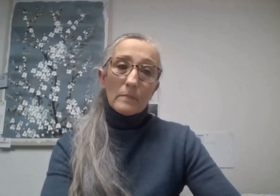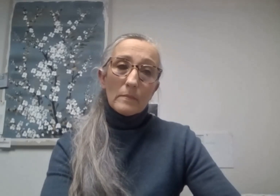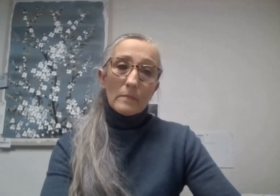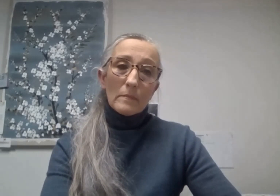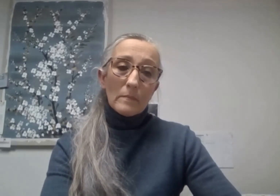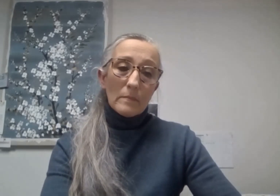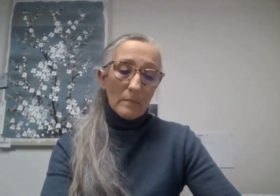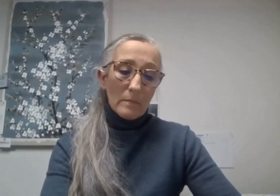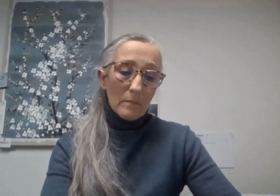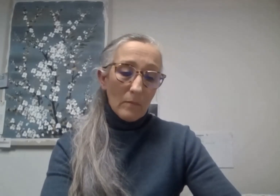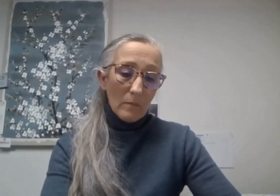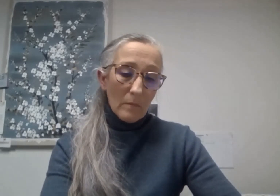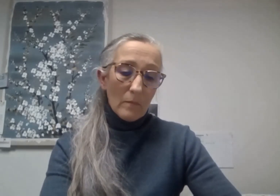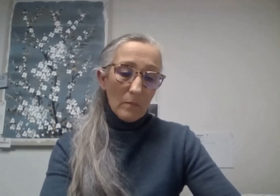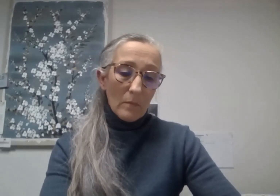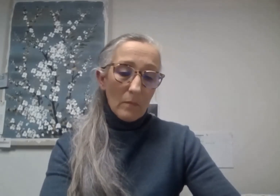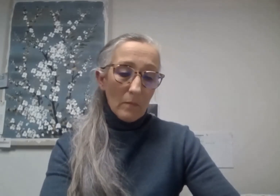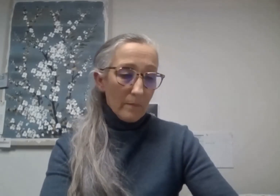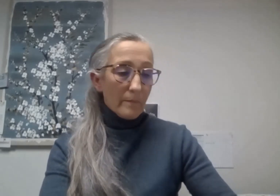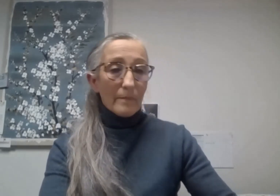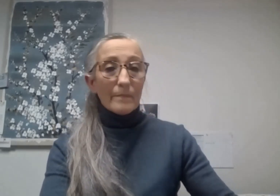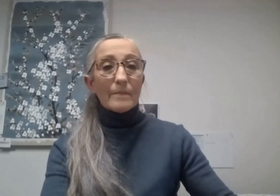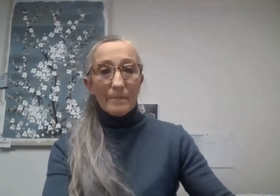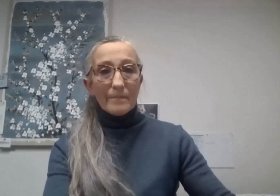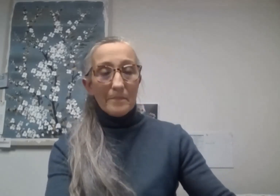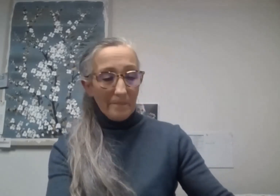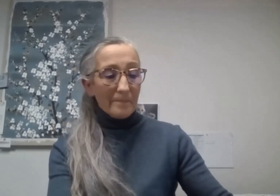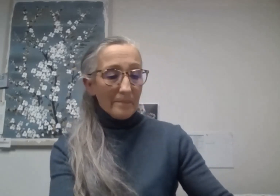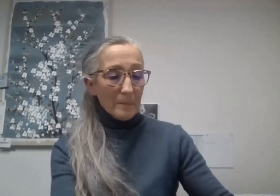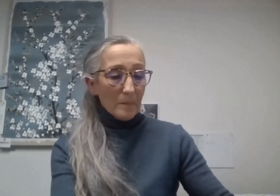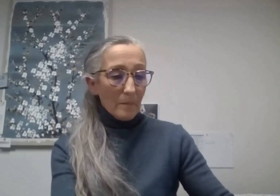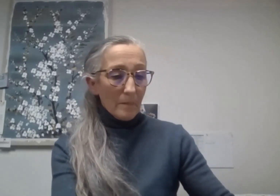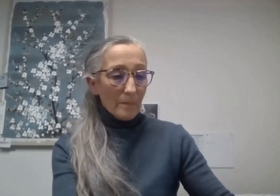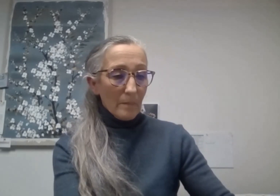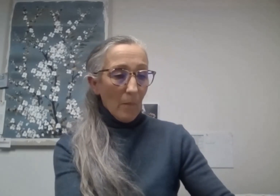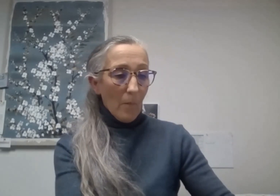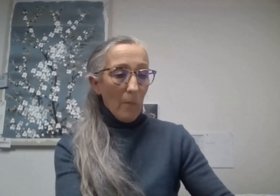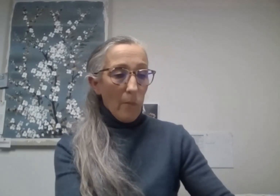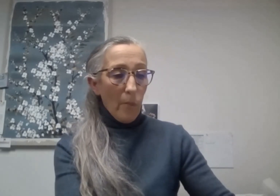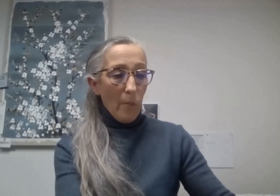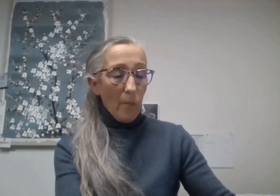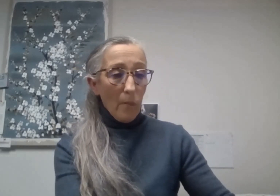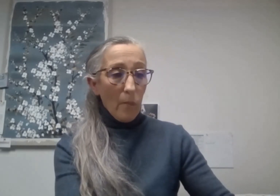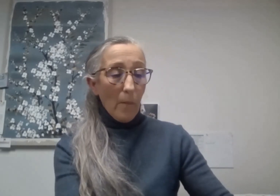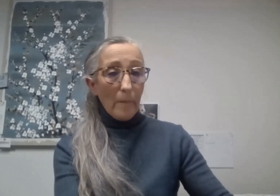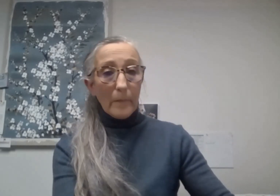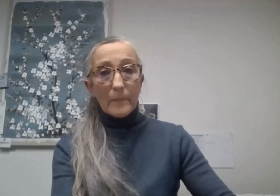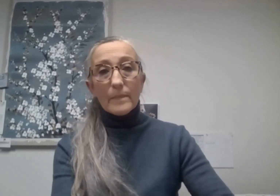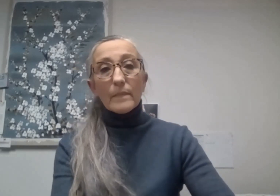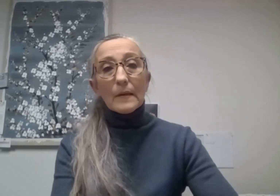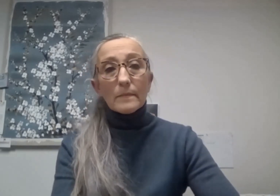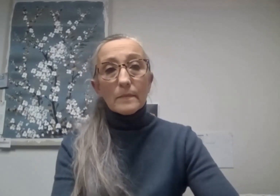un enseignant, Nicolas Médin, qui est justement enseignant au lycée Jean-Paul Sartre à Bron,